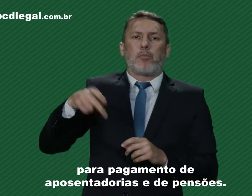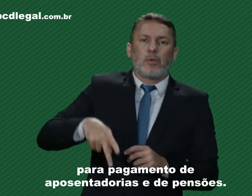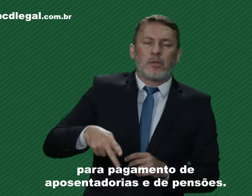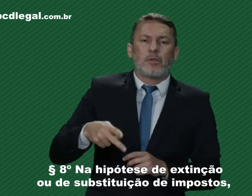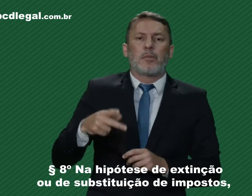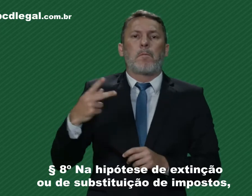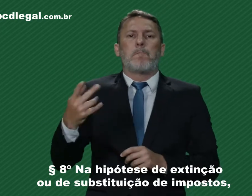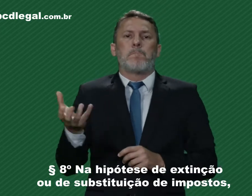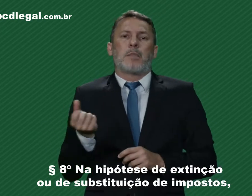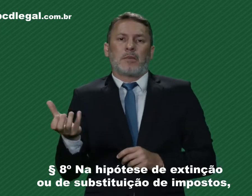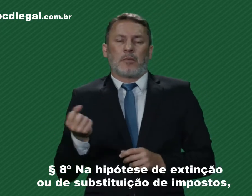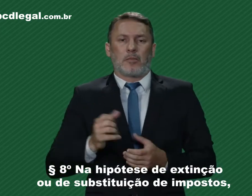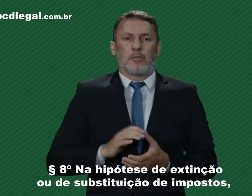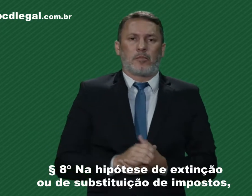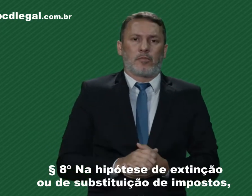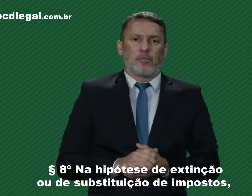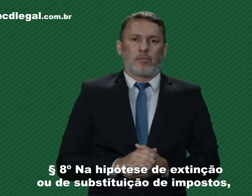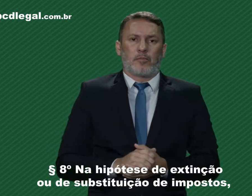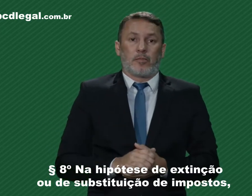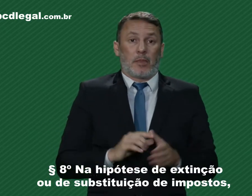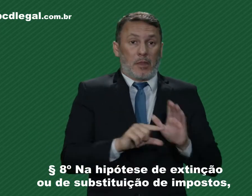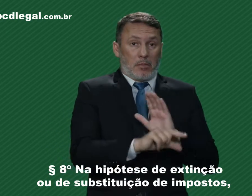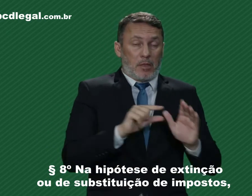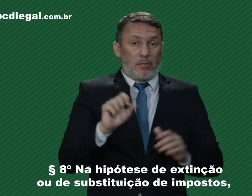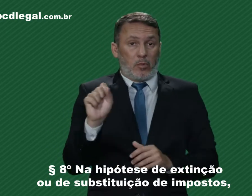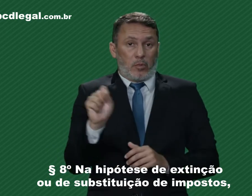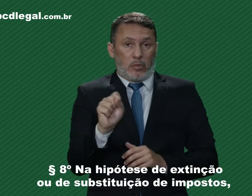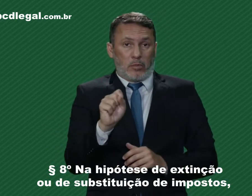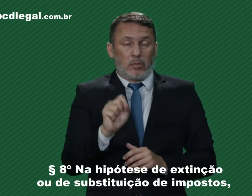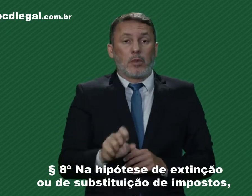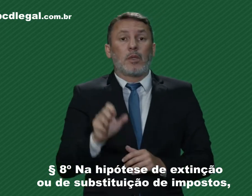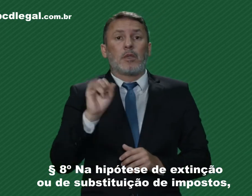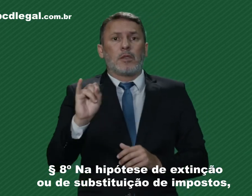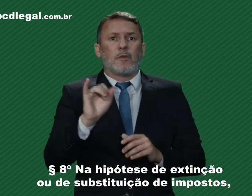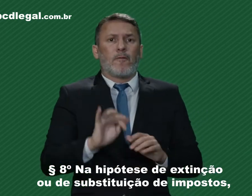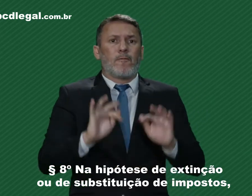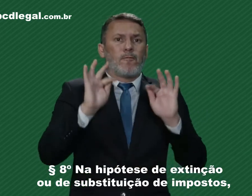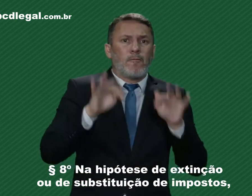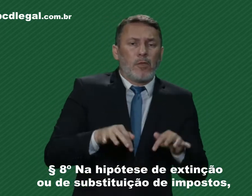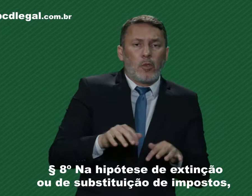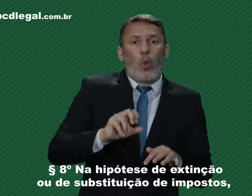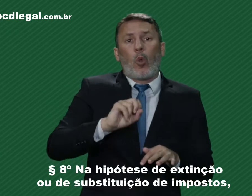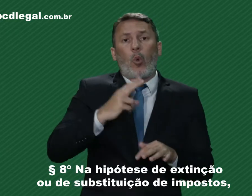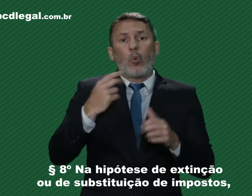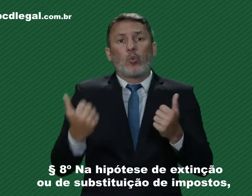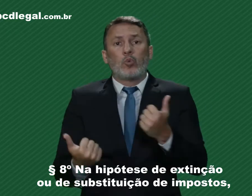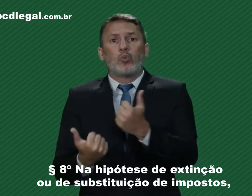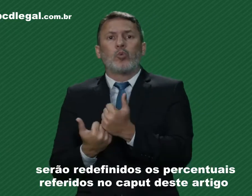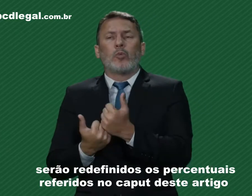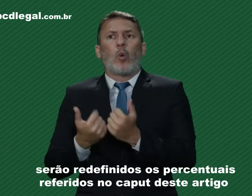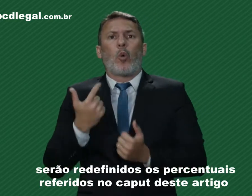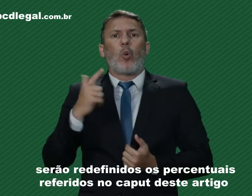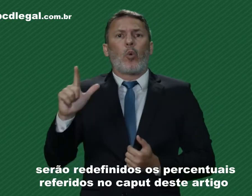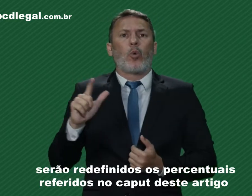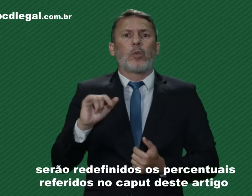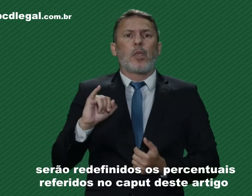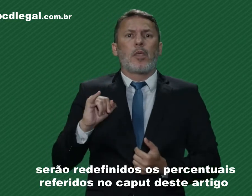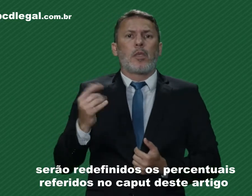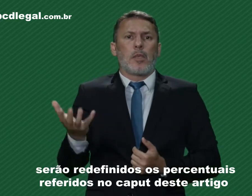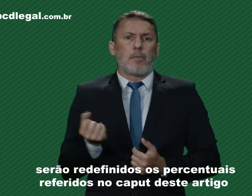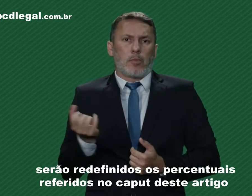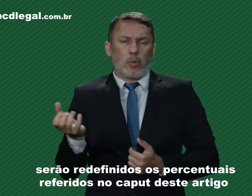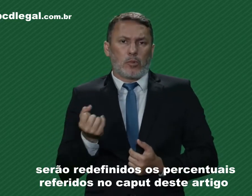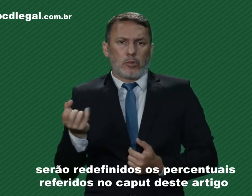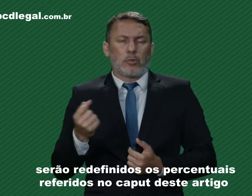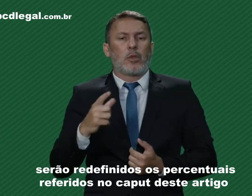de pensões. Parágrafo 8º. Na hipótese de extinção ou de substituição de impostos, serão